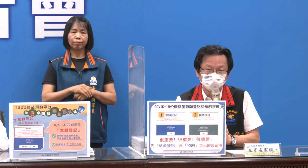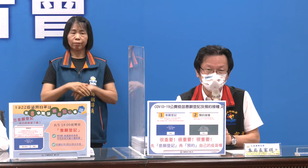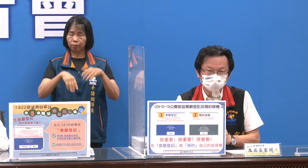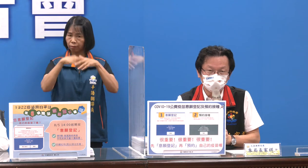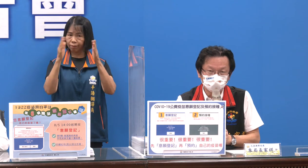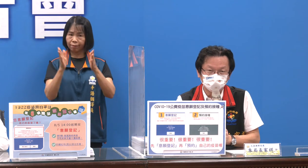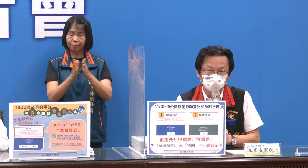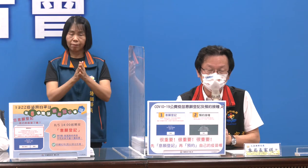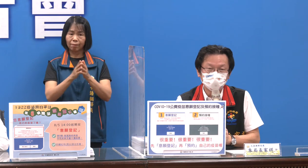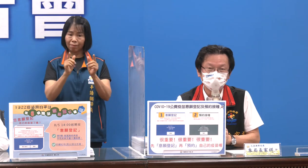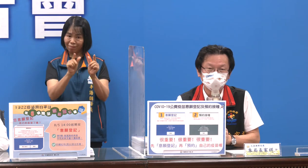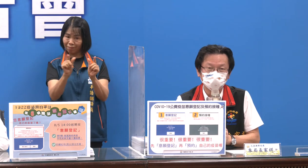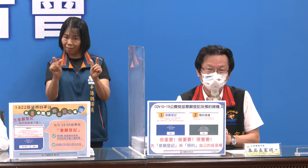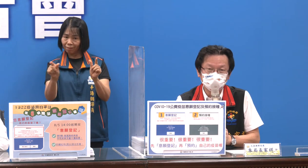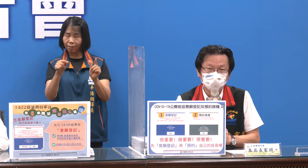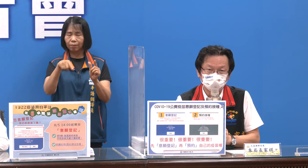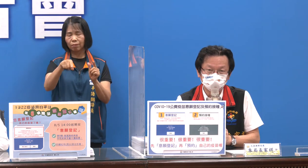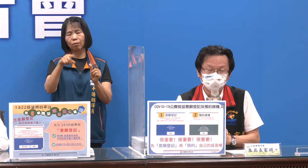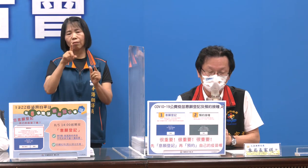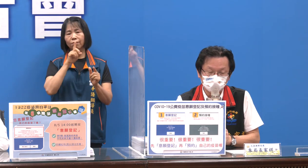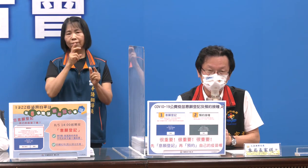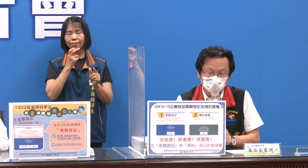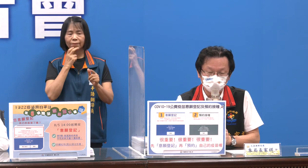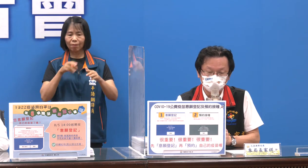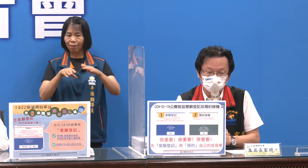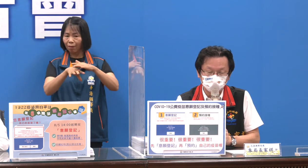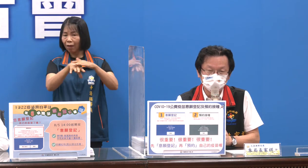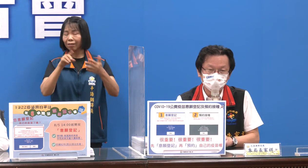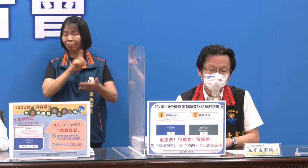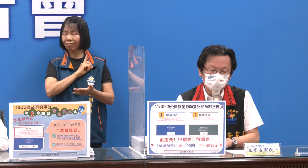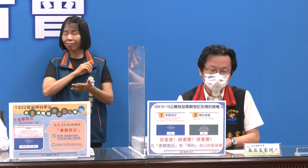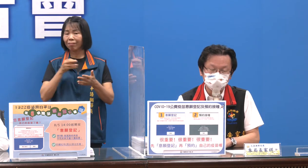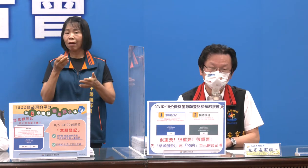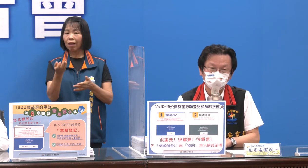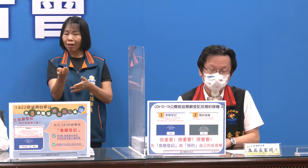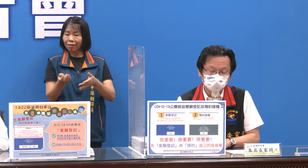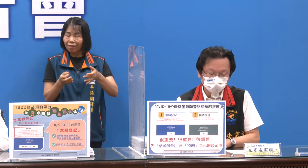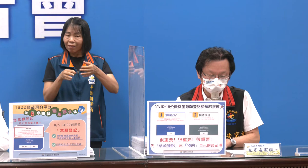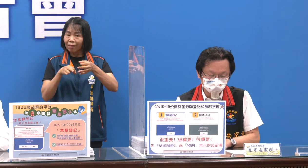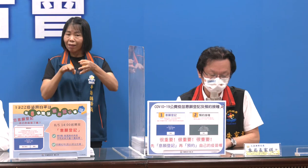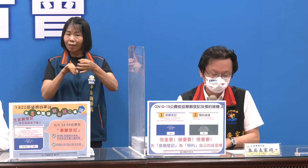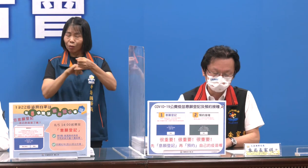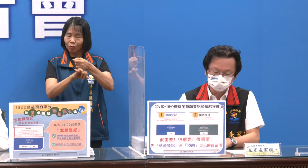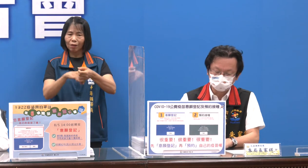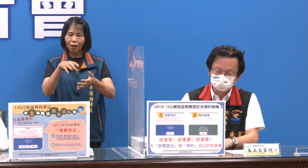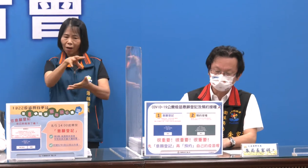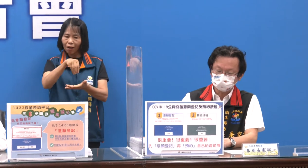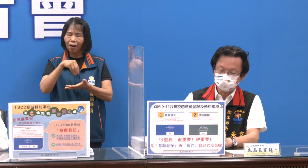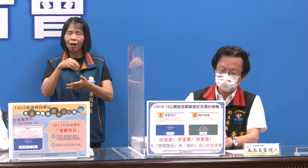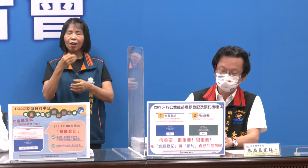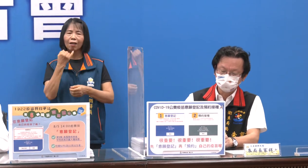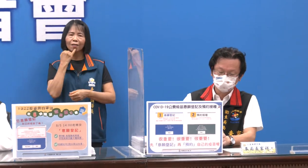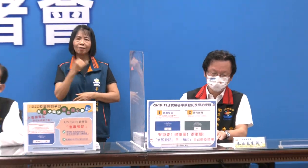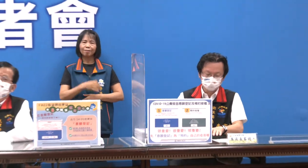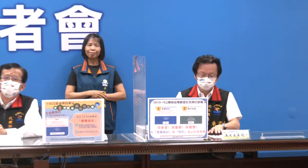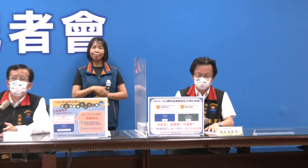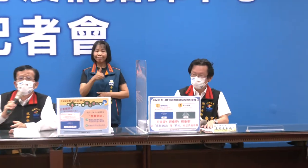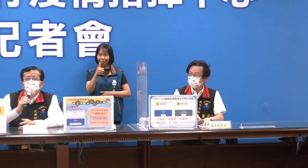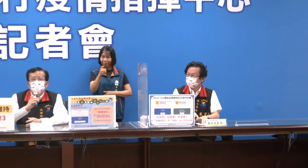苗都在中央库房，请一定要去把它拿回来那以上做报告，谢谢。